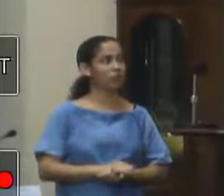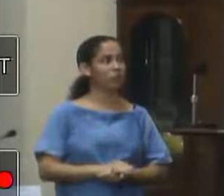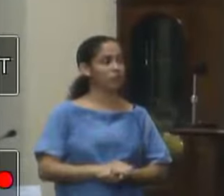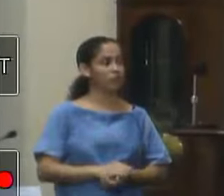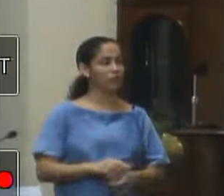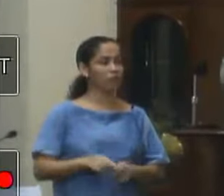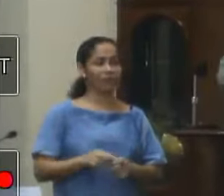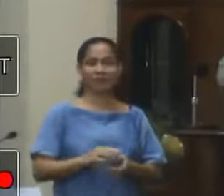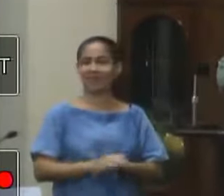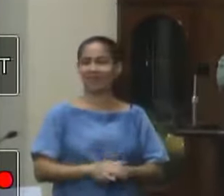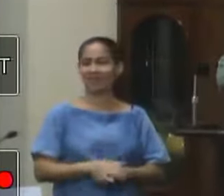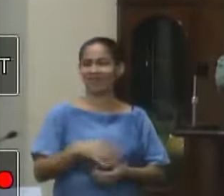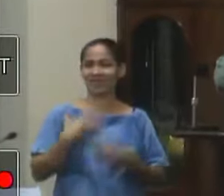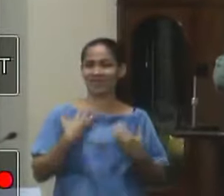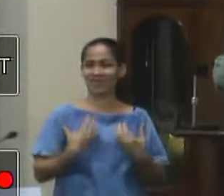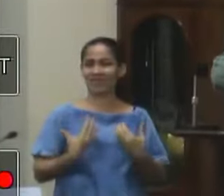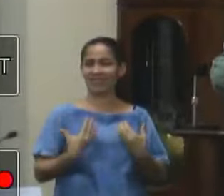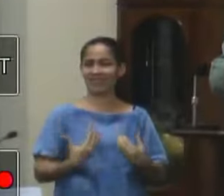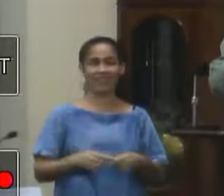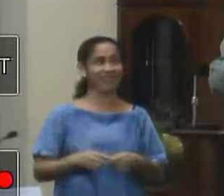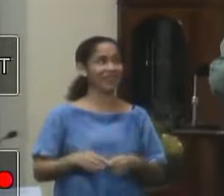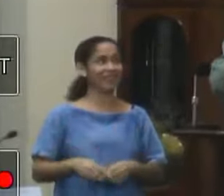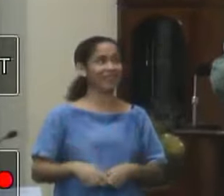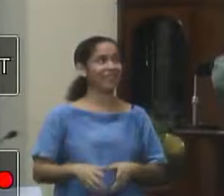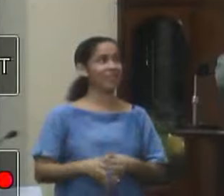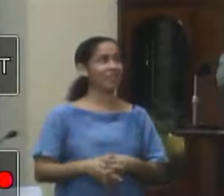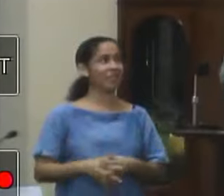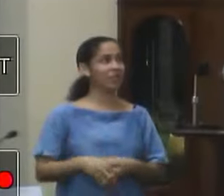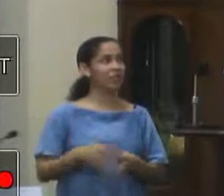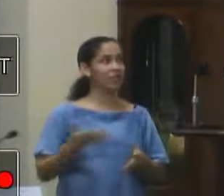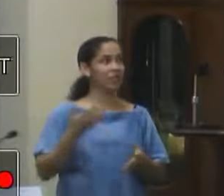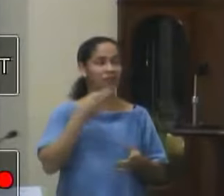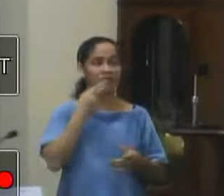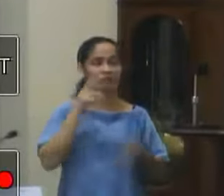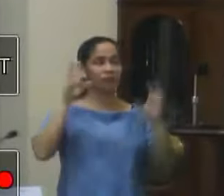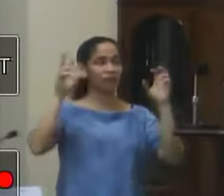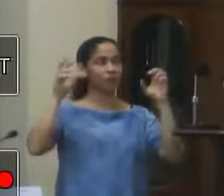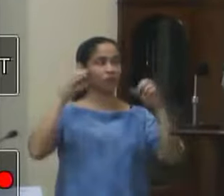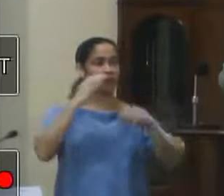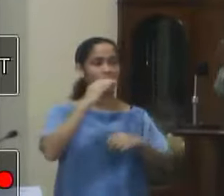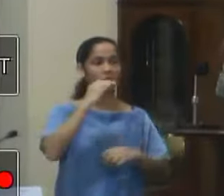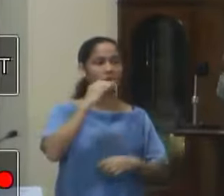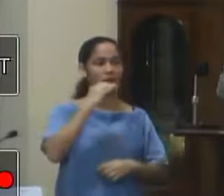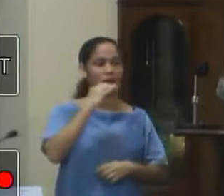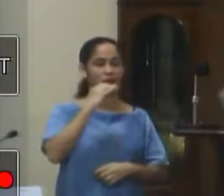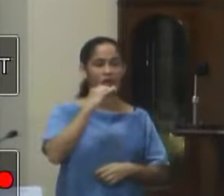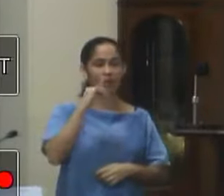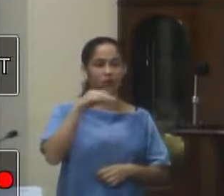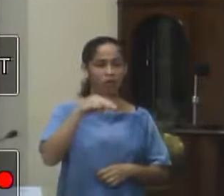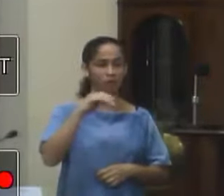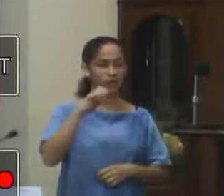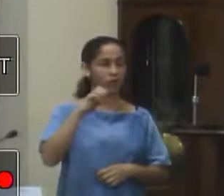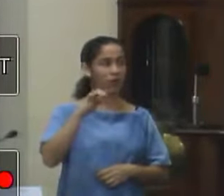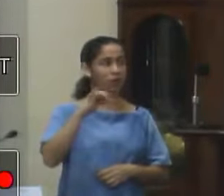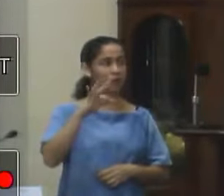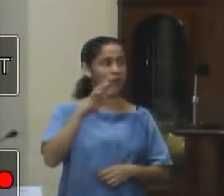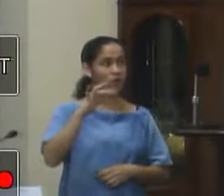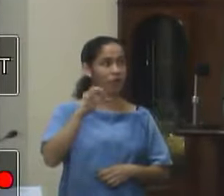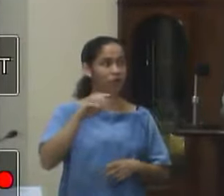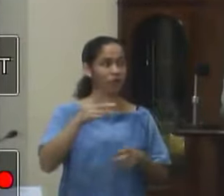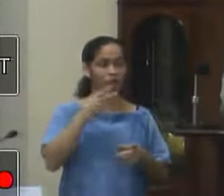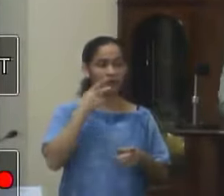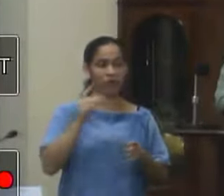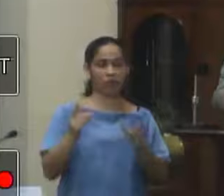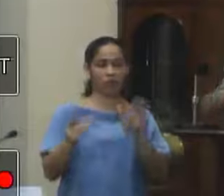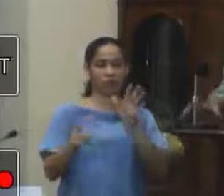apagado. tá brabo. Só queria falar sobre a questão dos cemitérios. Hoje eu quero falar assim, um pouco mais sobre,